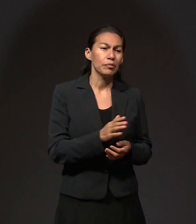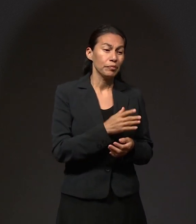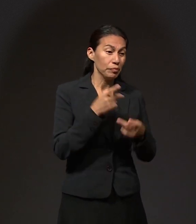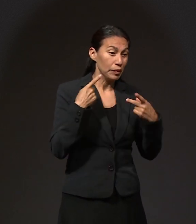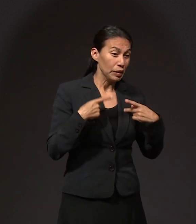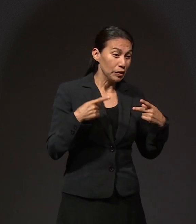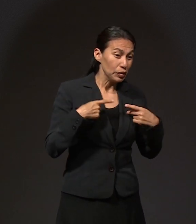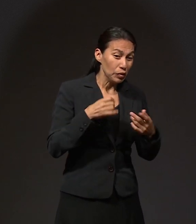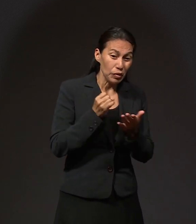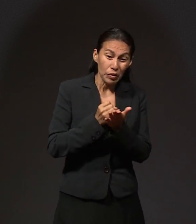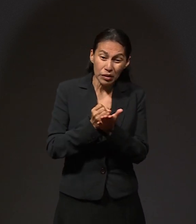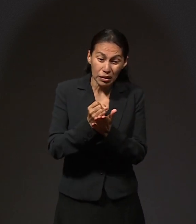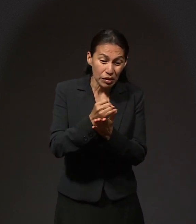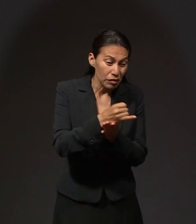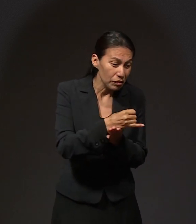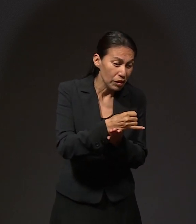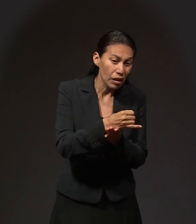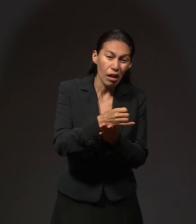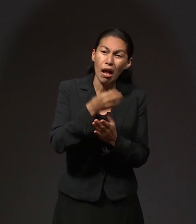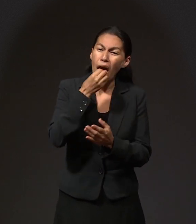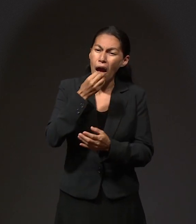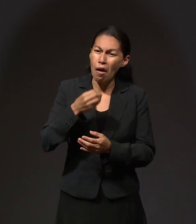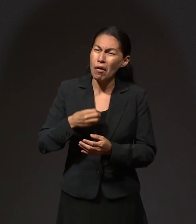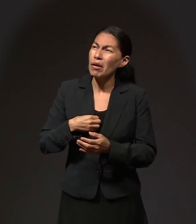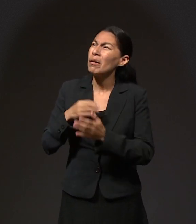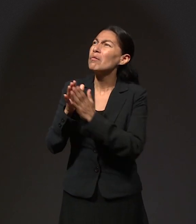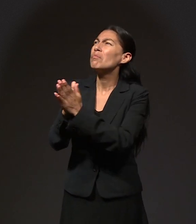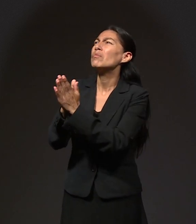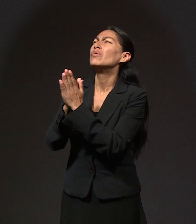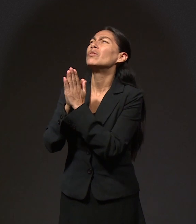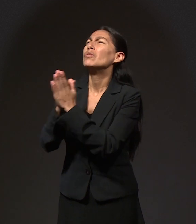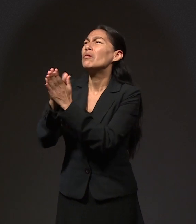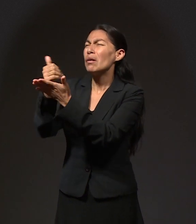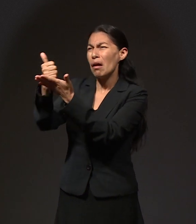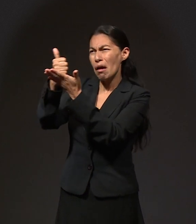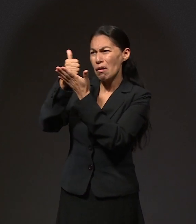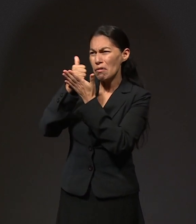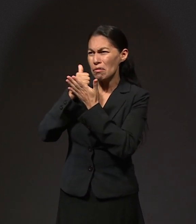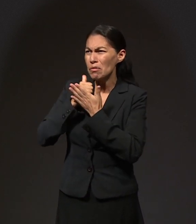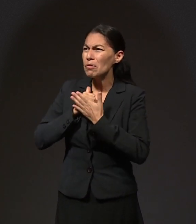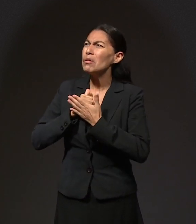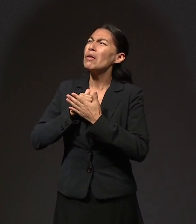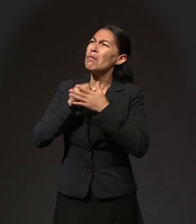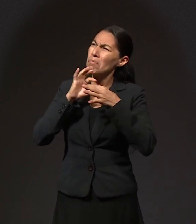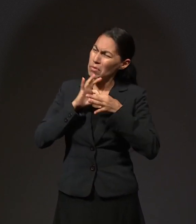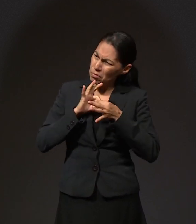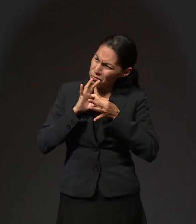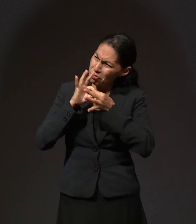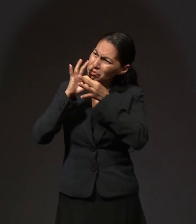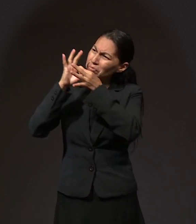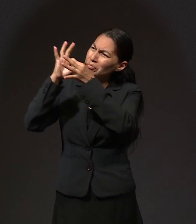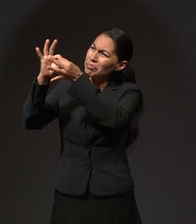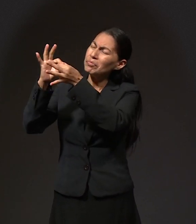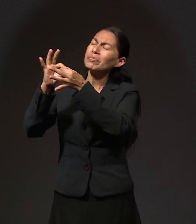de pie Cuando nadie más lo esté En estos últimos días Me guías